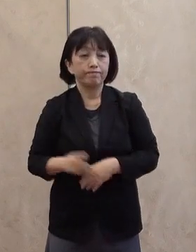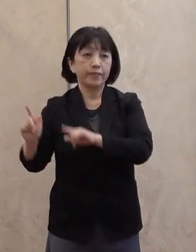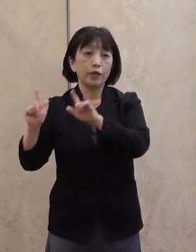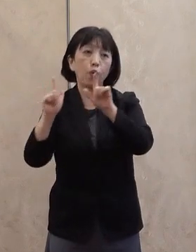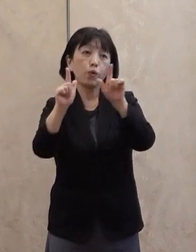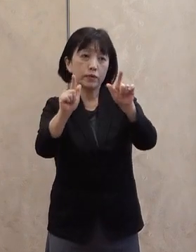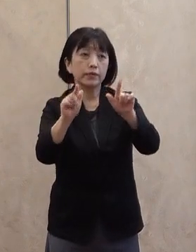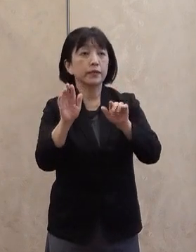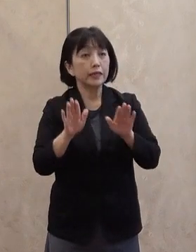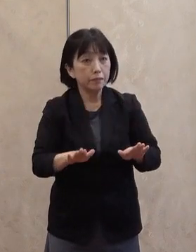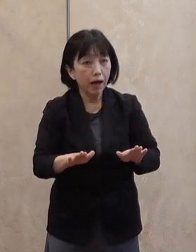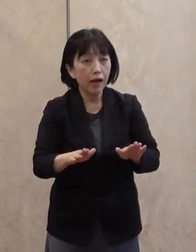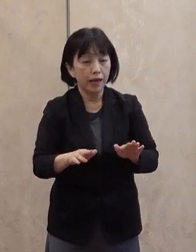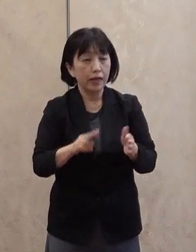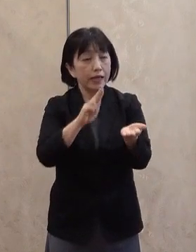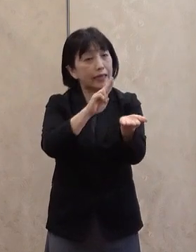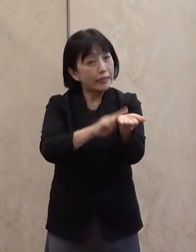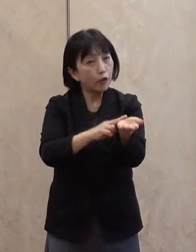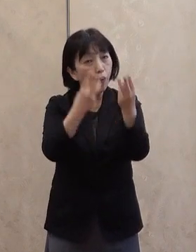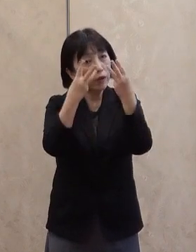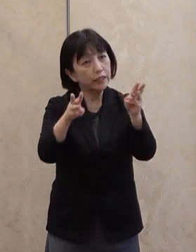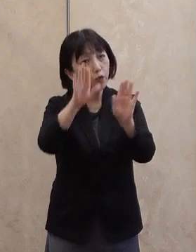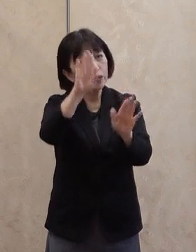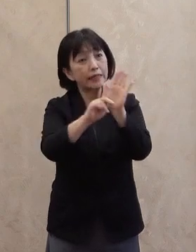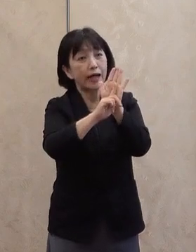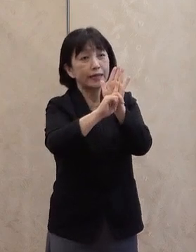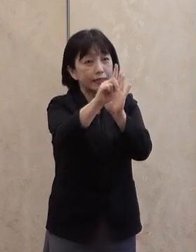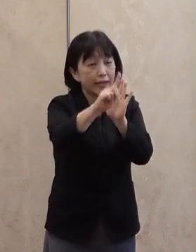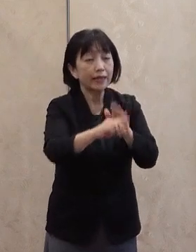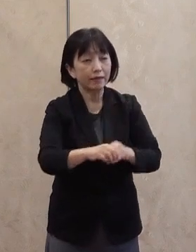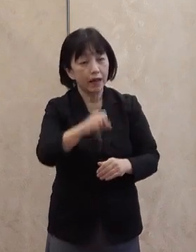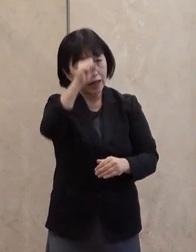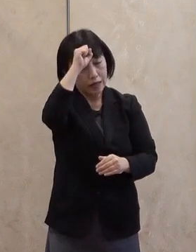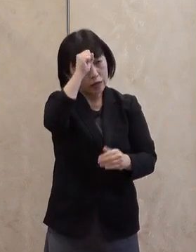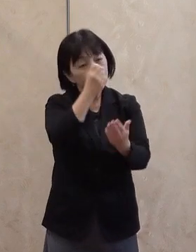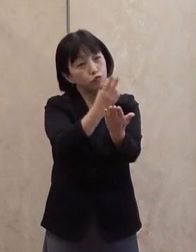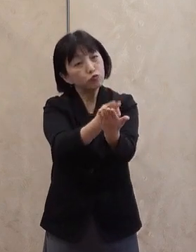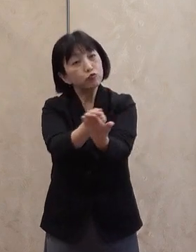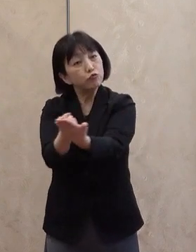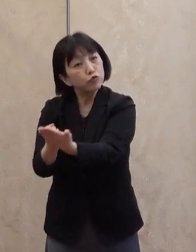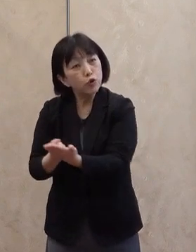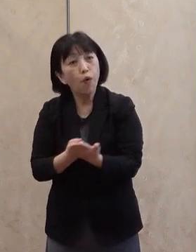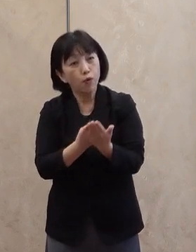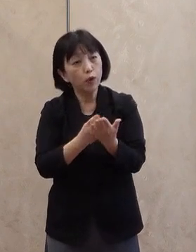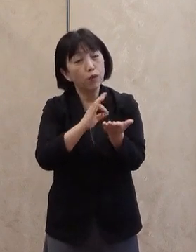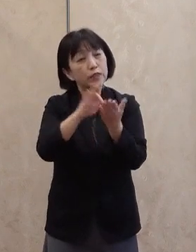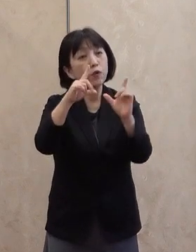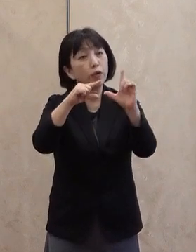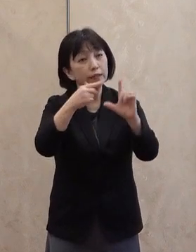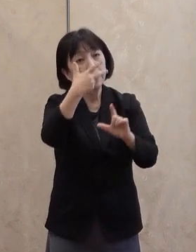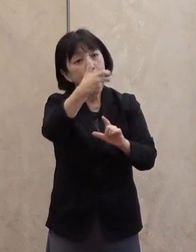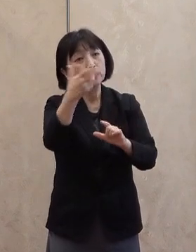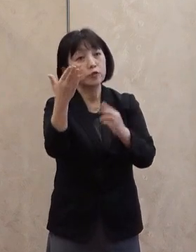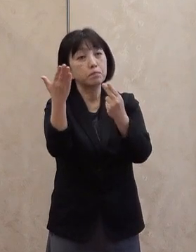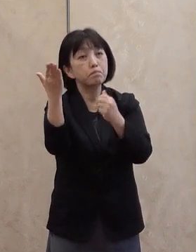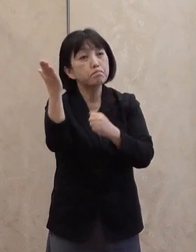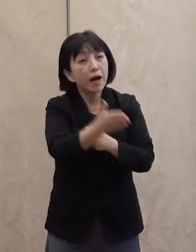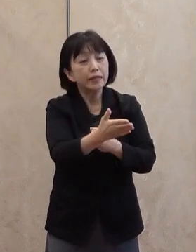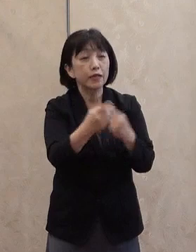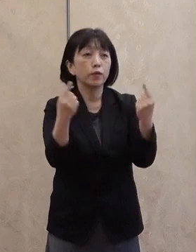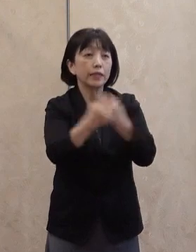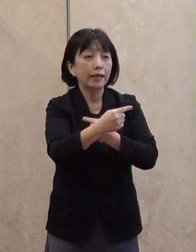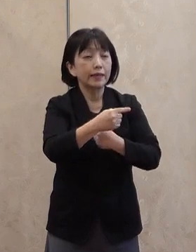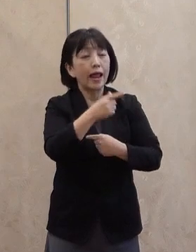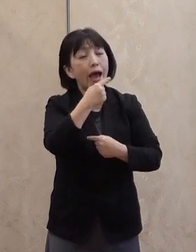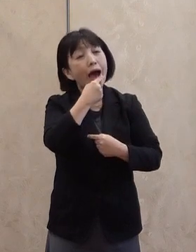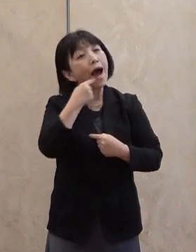在、この医療非常事態宣言ということで重症病床が 70% に達したら赤信号というのはこれは適切にやっぱり運用あの適切なあの